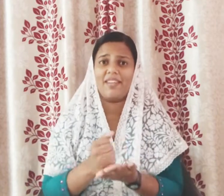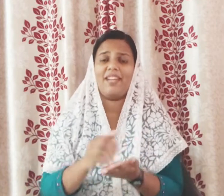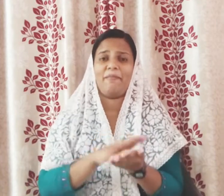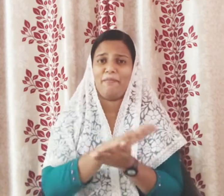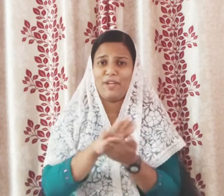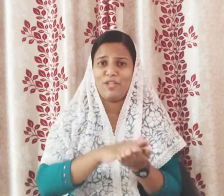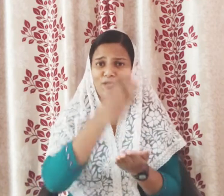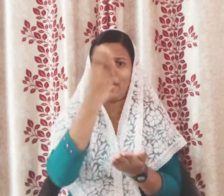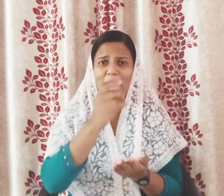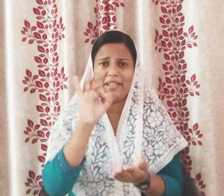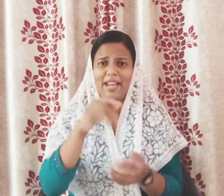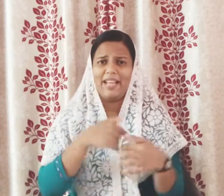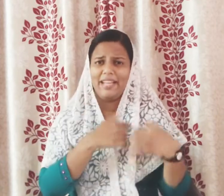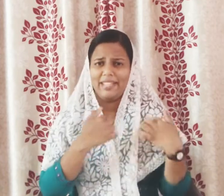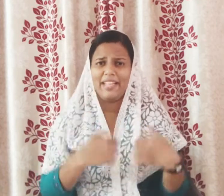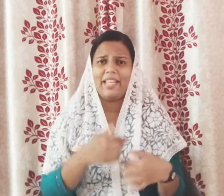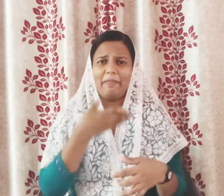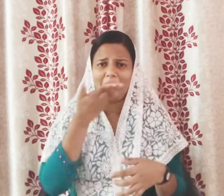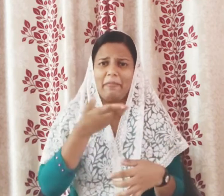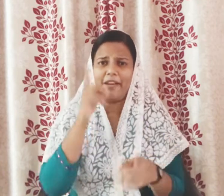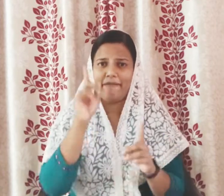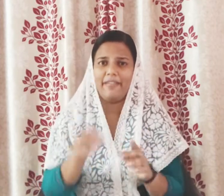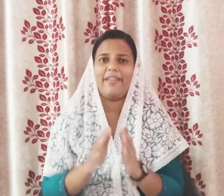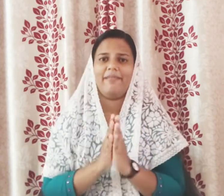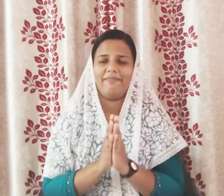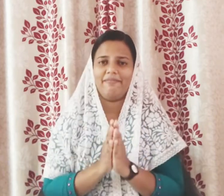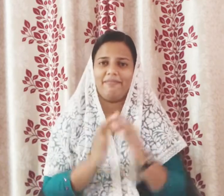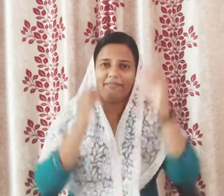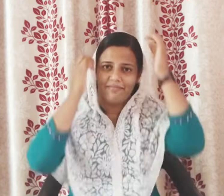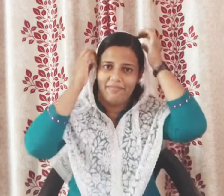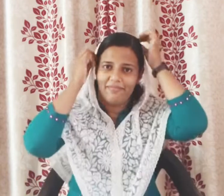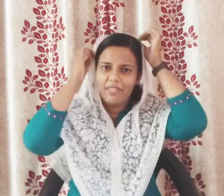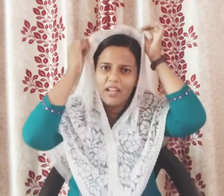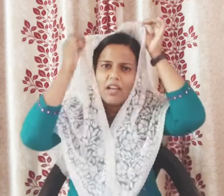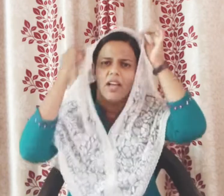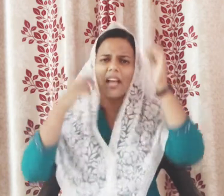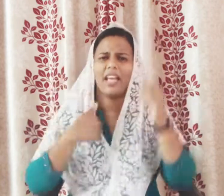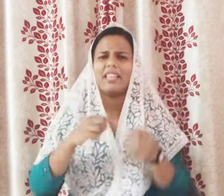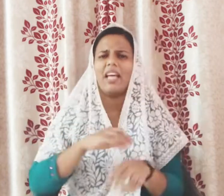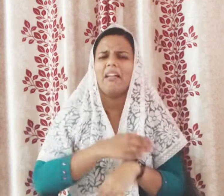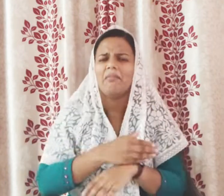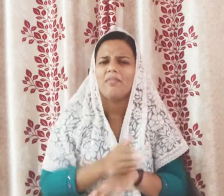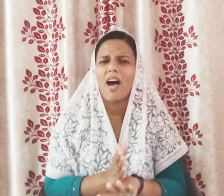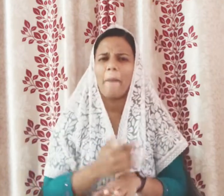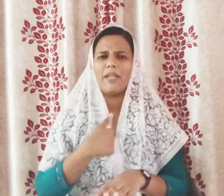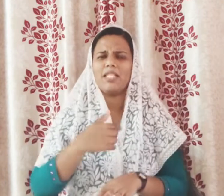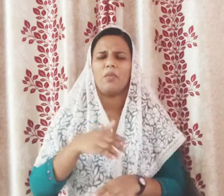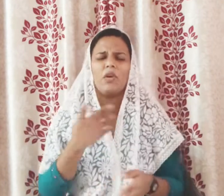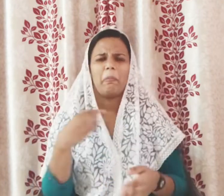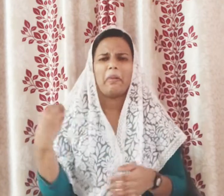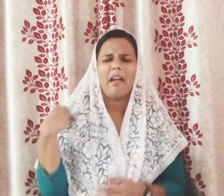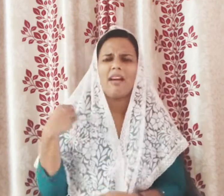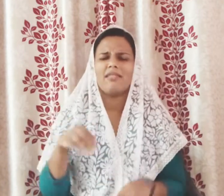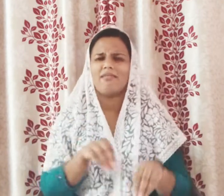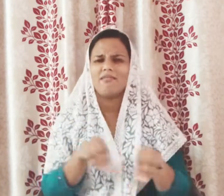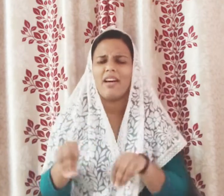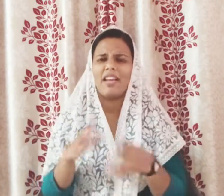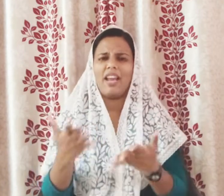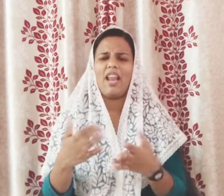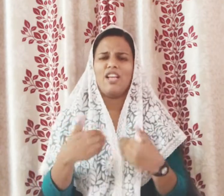ഇടവരുത്തട്ടെ. പരിശുദ്ധാത്മാവ് നിങ്ങളുടെ ഹൃദയത്തോട് തുടർന്ന് ഒന്നുകൂടെ സംസാരിക്കട്ടെ. എന്താണ് താമസം വരുന്നത്? എന്താണ് മാറ്റം വരാത്തത്? എന്താണ്